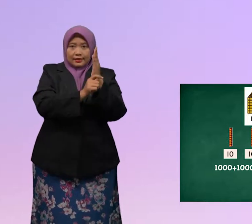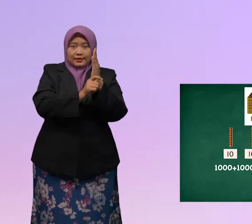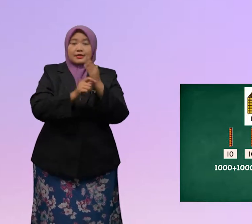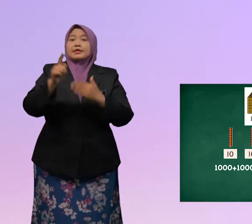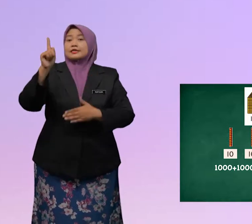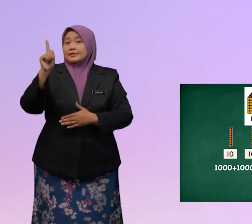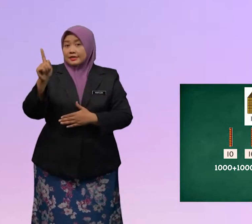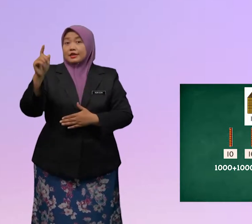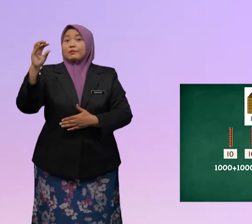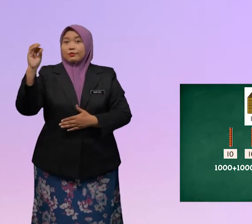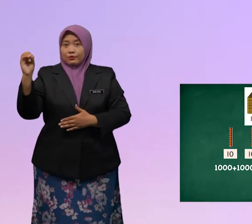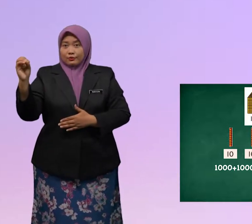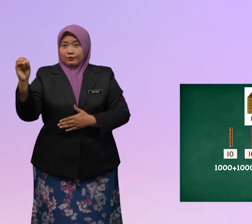tambah 10.